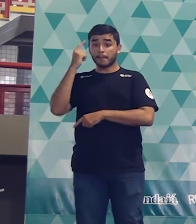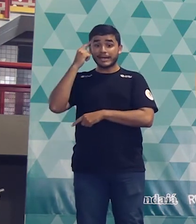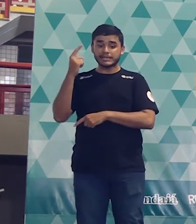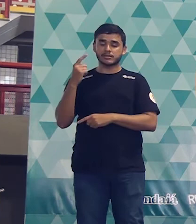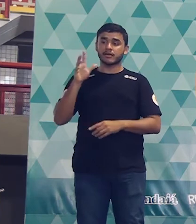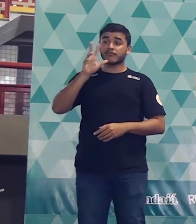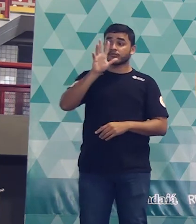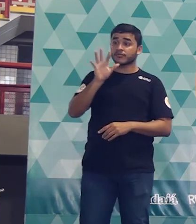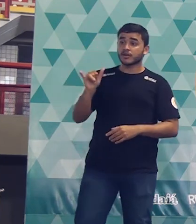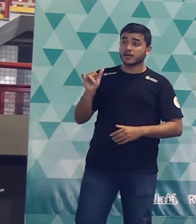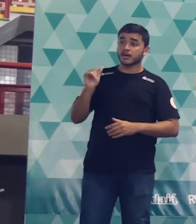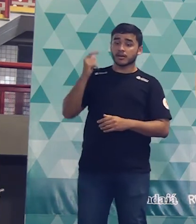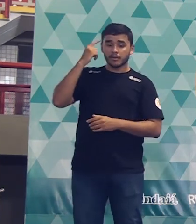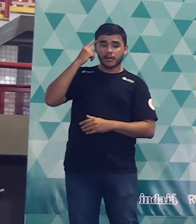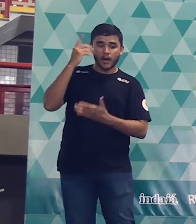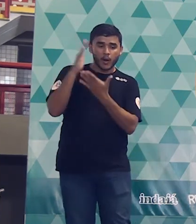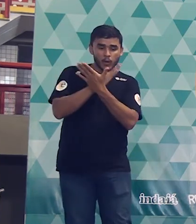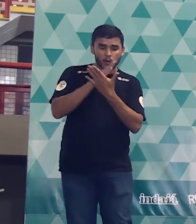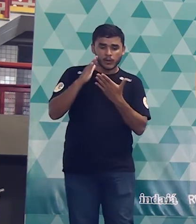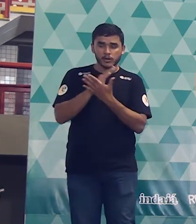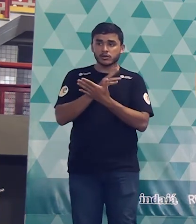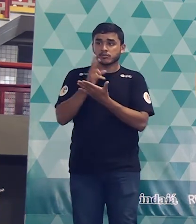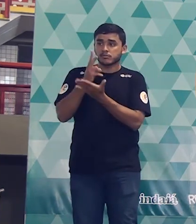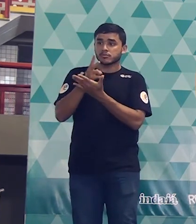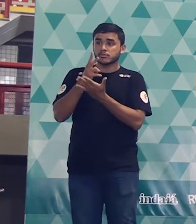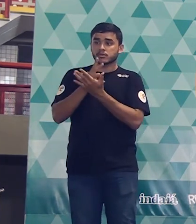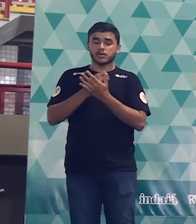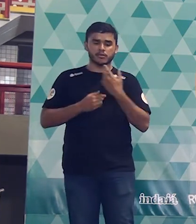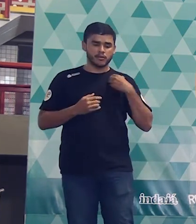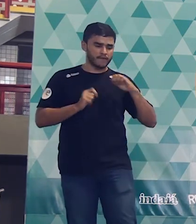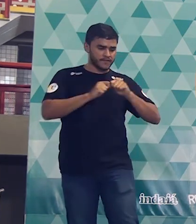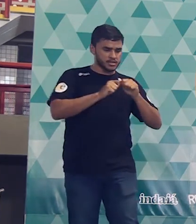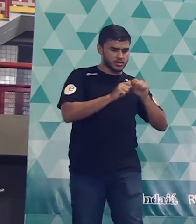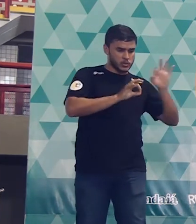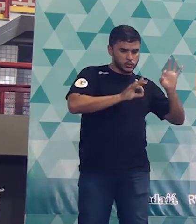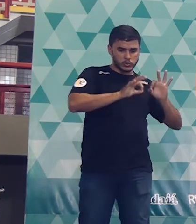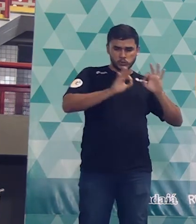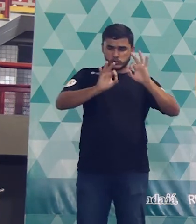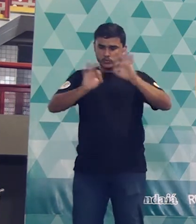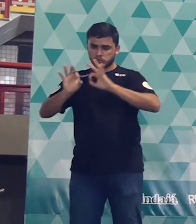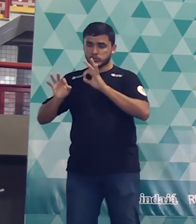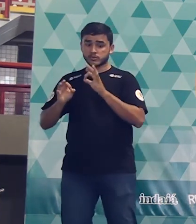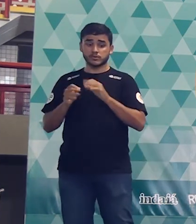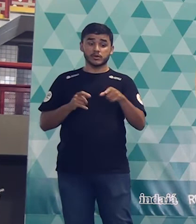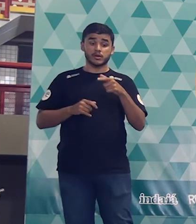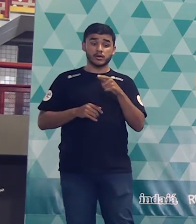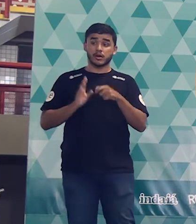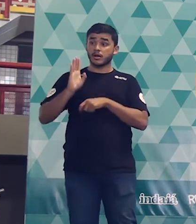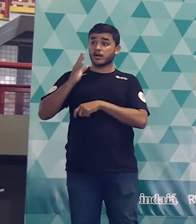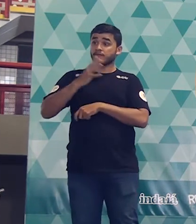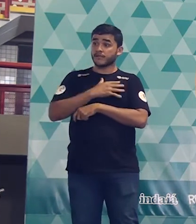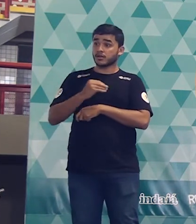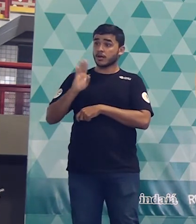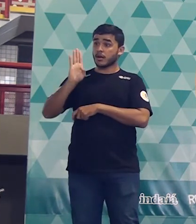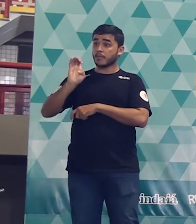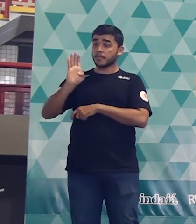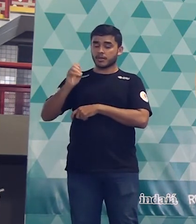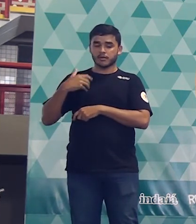ainda substituir funções, mas acumular funções. Porque o menino é dela,